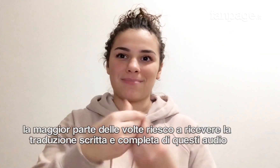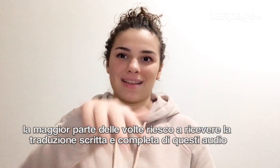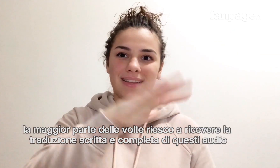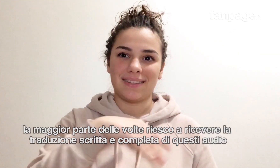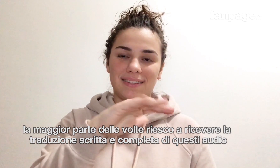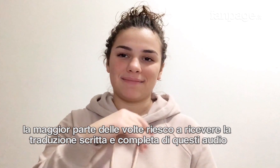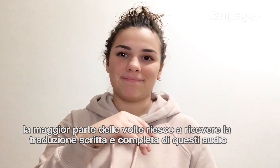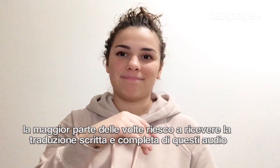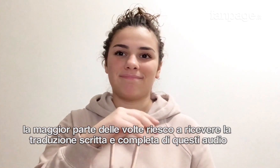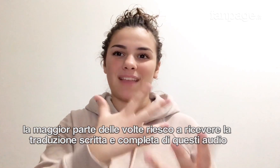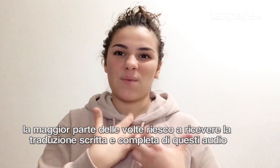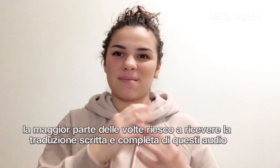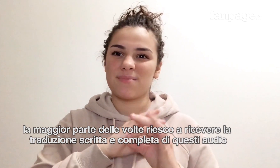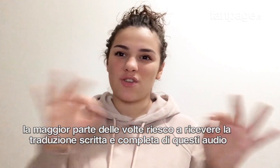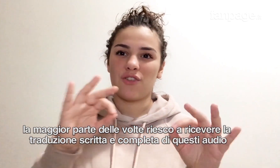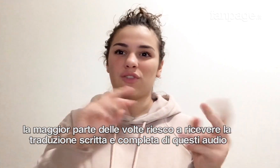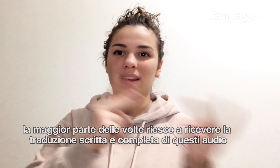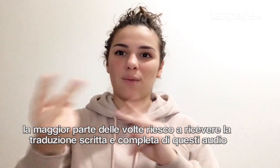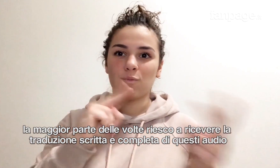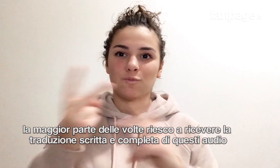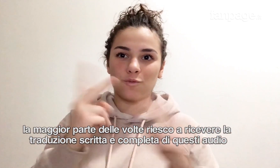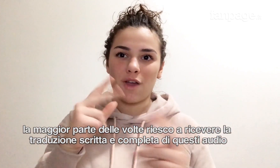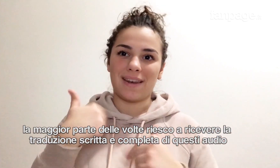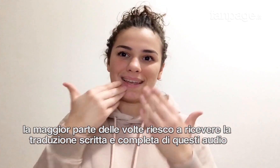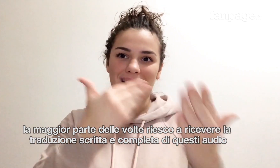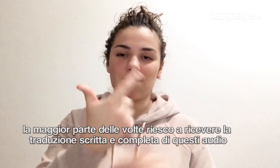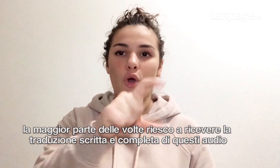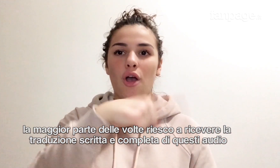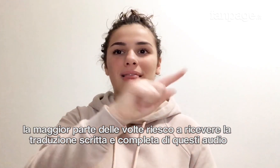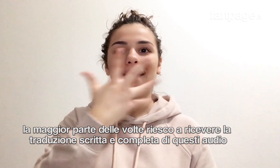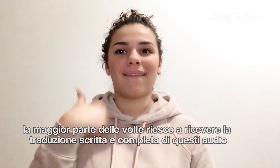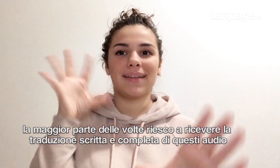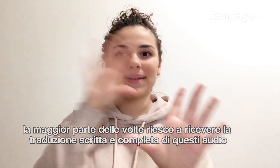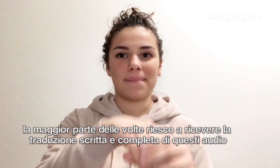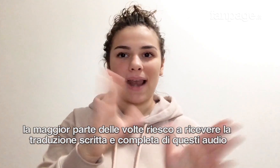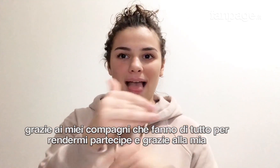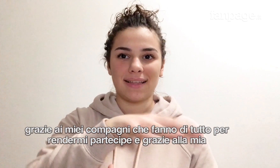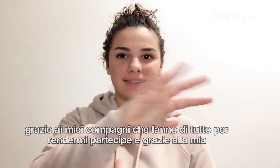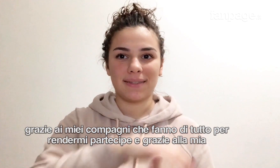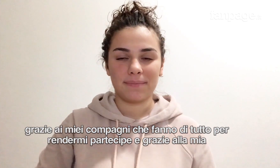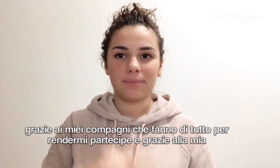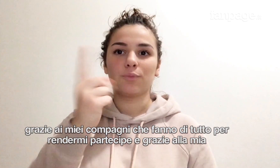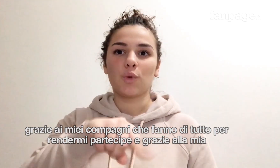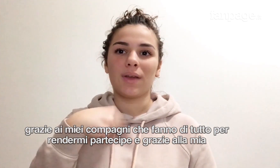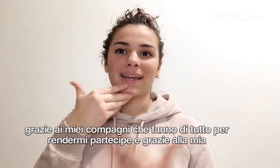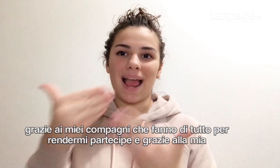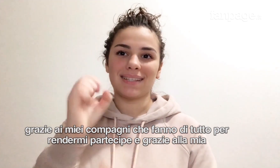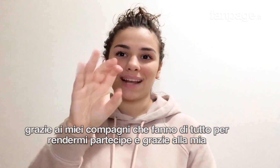La maggior parte delle volte riesco a ricevere la traduzione scritta e completa di questi audio grazie ai miei compagni che fanno di tutto per